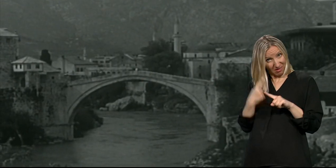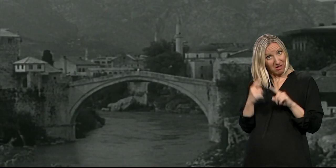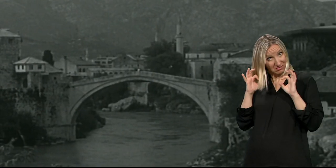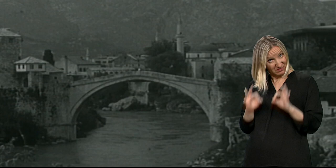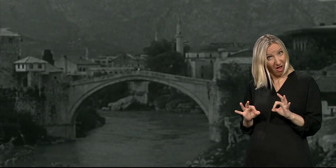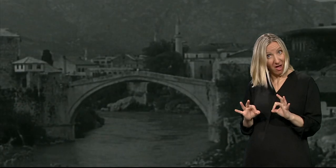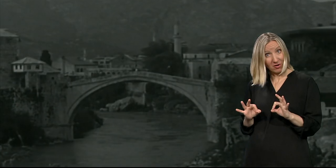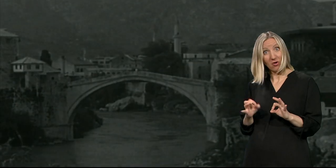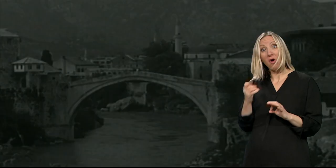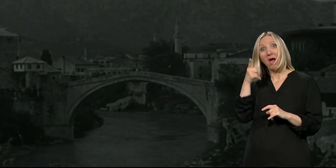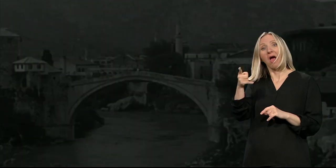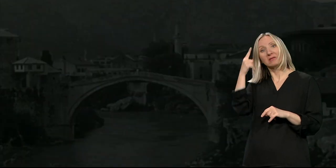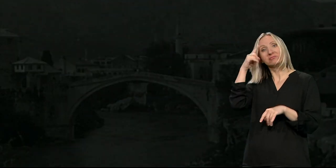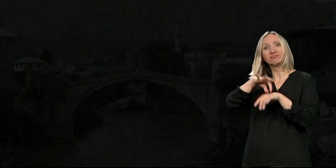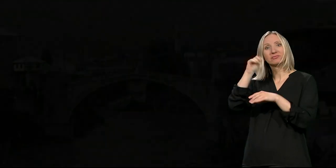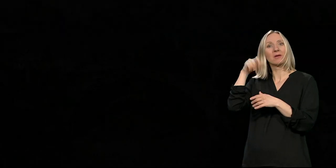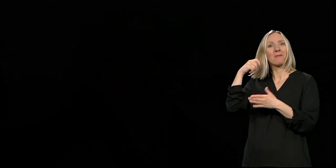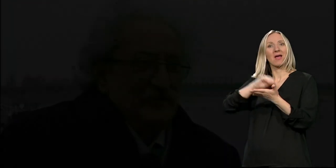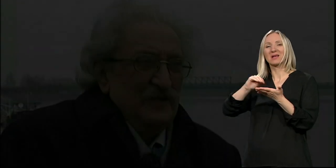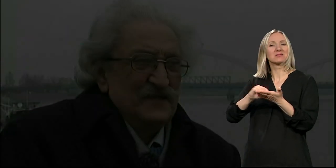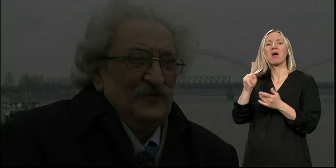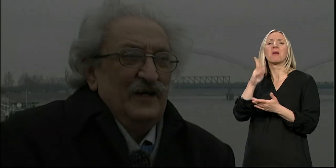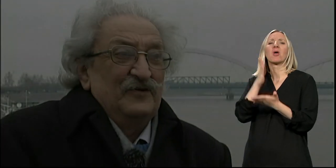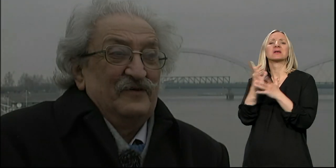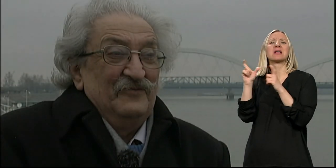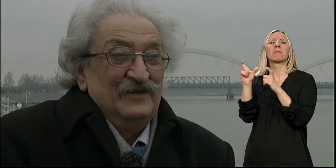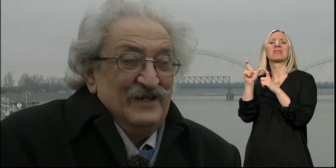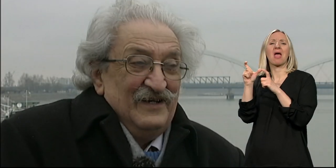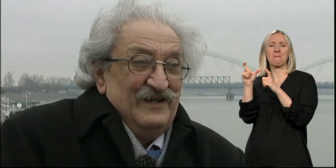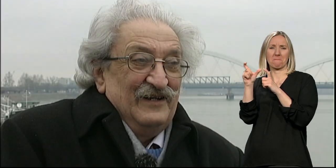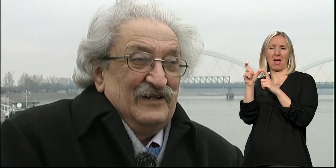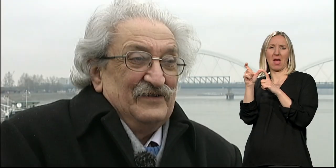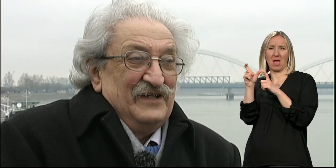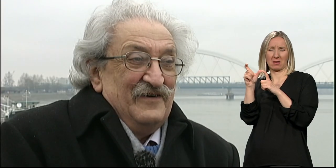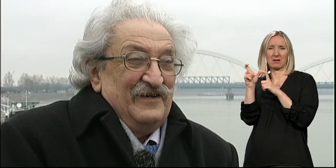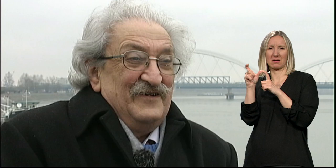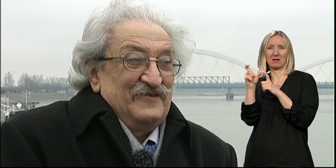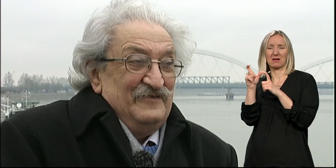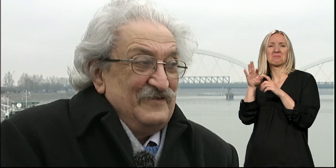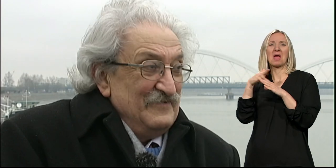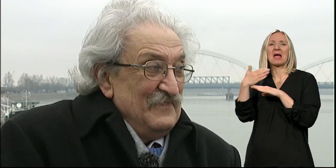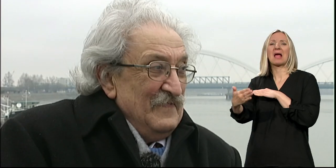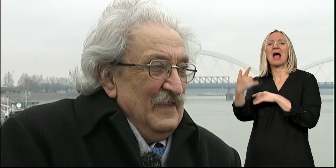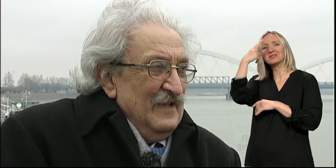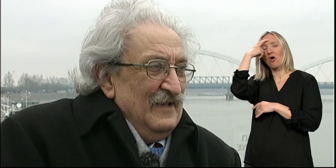septembra meseca 65. godine. Lepo je vreme bilo, neko kasno leto, što bi rekao Stevan